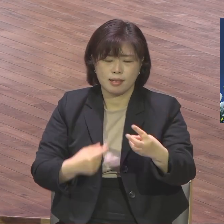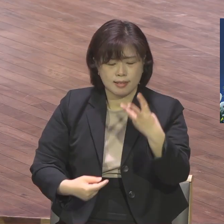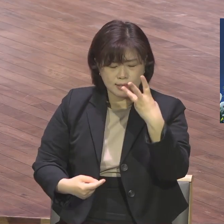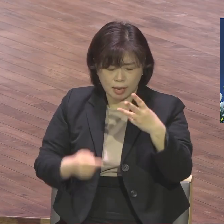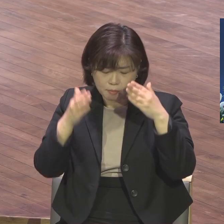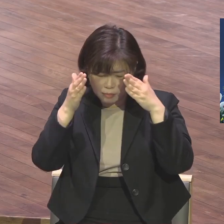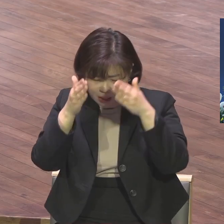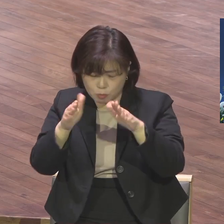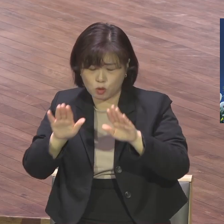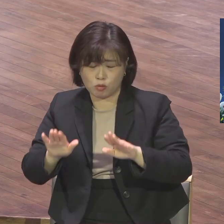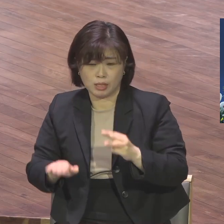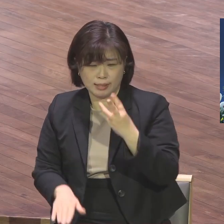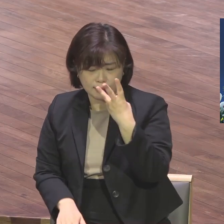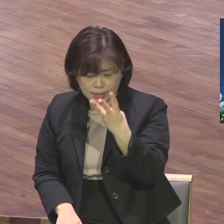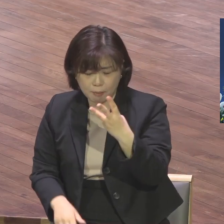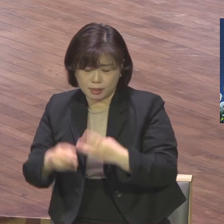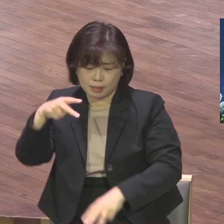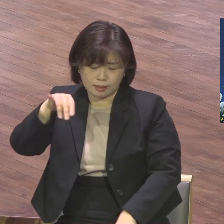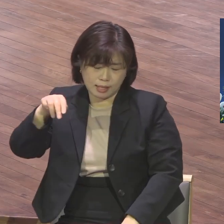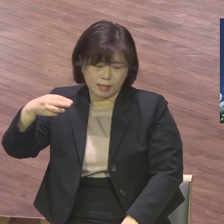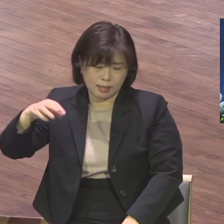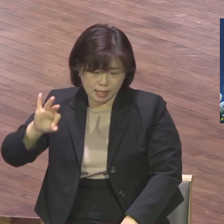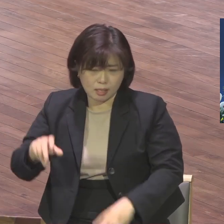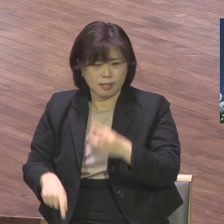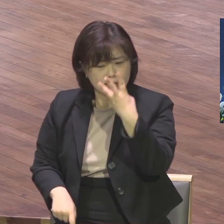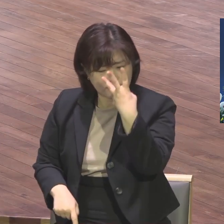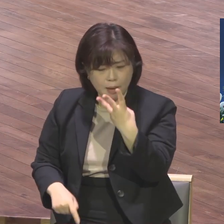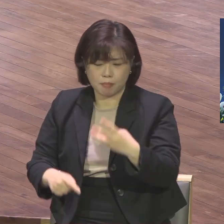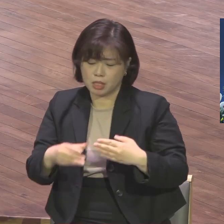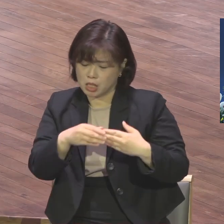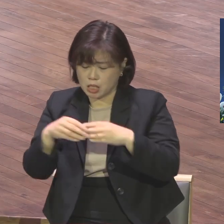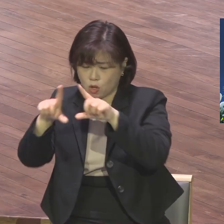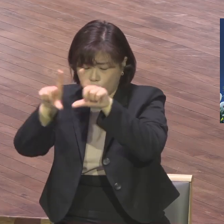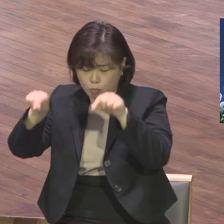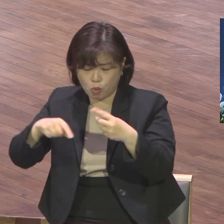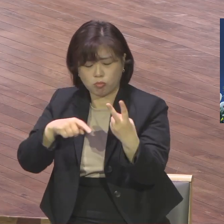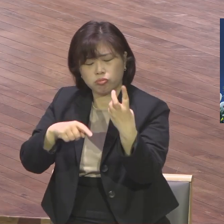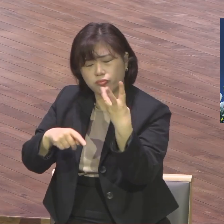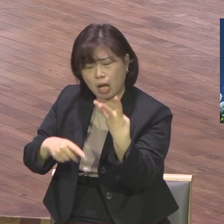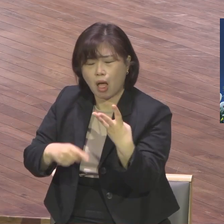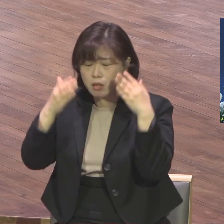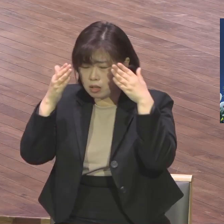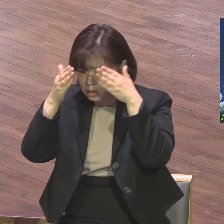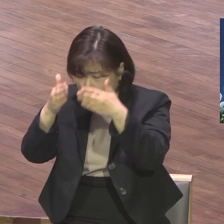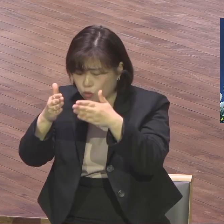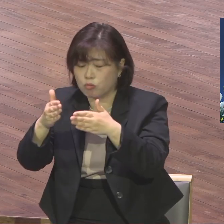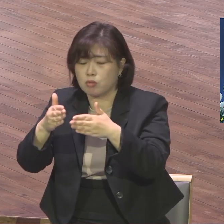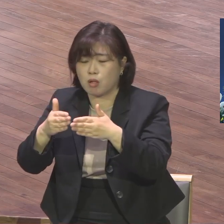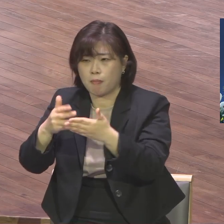비밀을 누리면서 24년 누리고 내가 변하고 현장이 변하고 정말 교회가 변하고